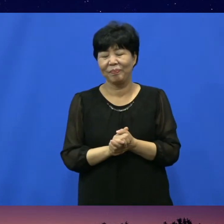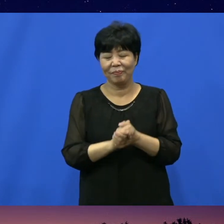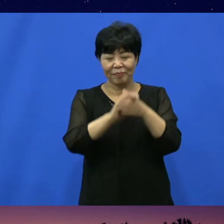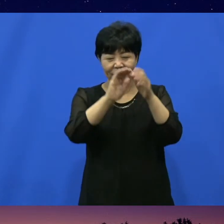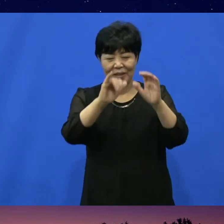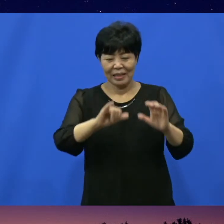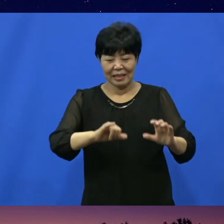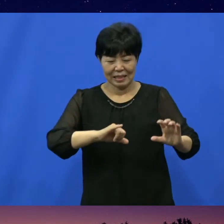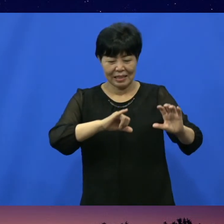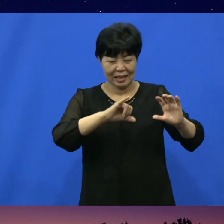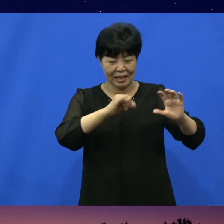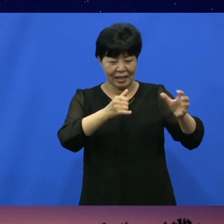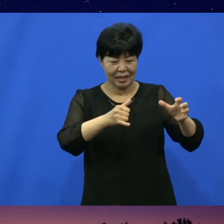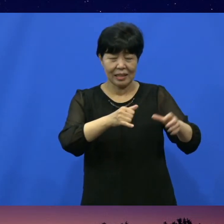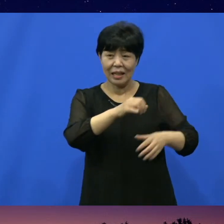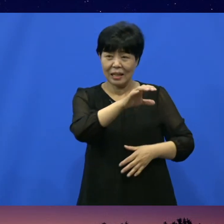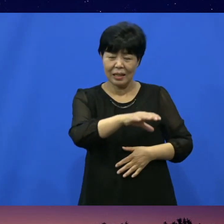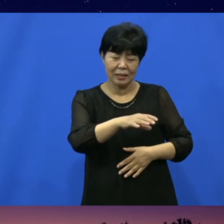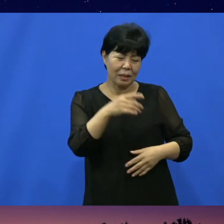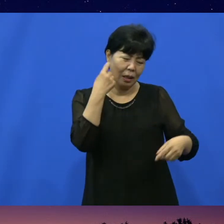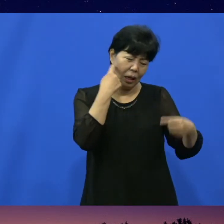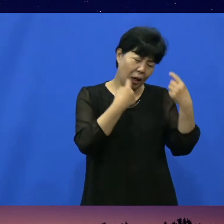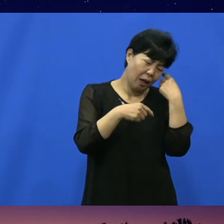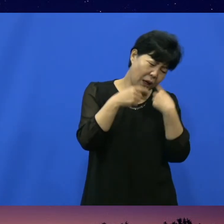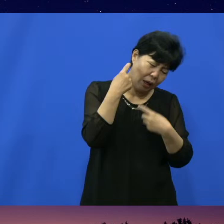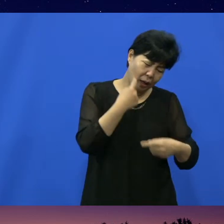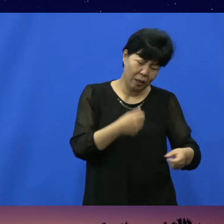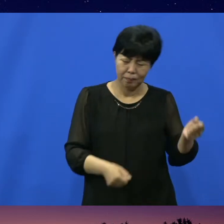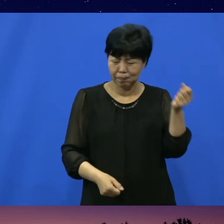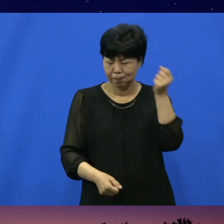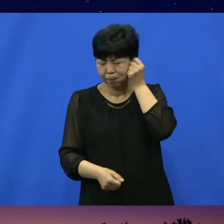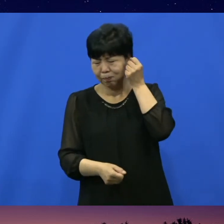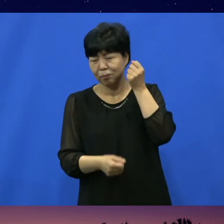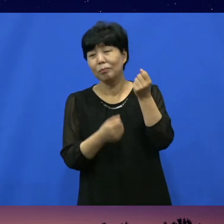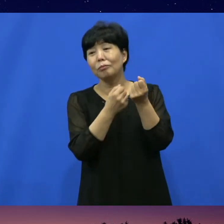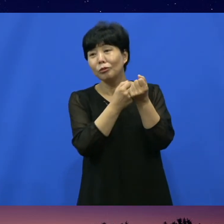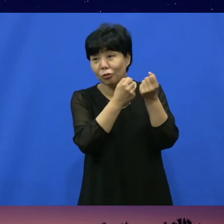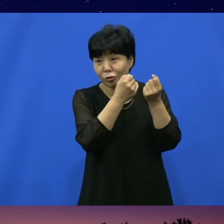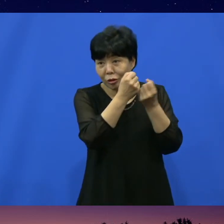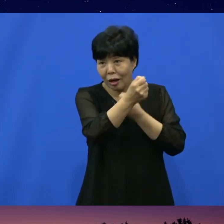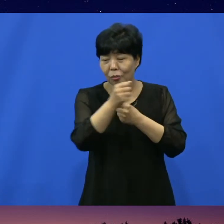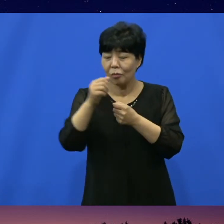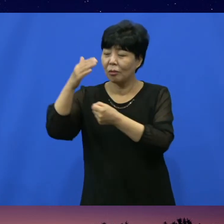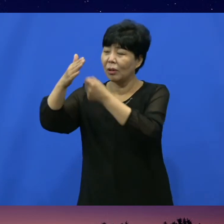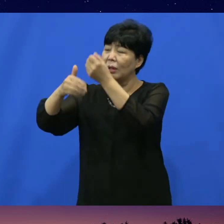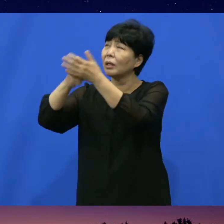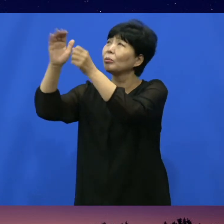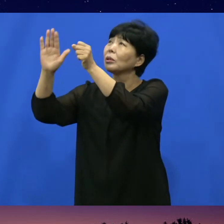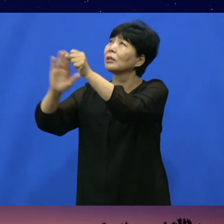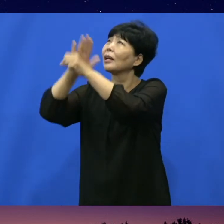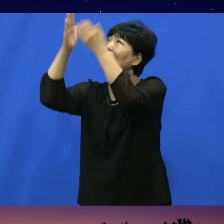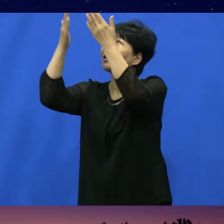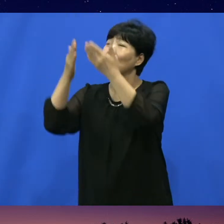세상에서 상처를 많이 받았어도 괜찮아요. 하나님의 사랑을 받으면 그 치유가 돼요.